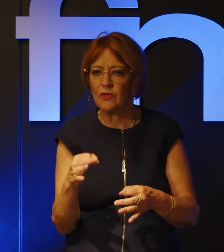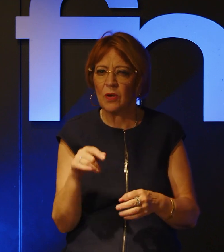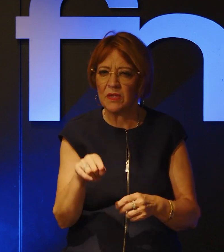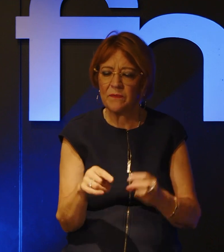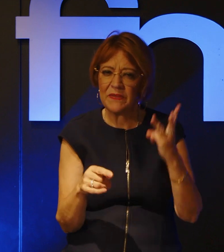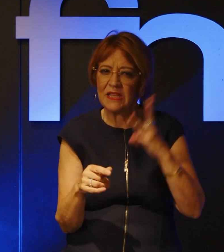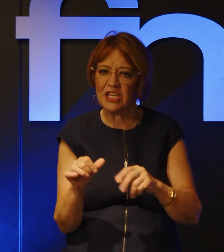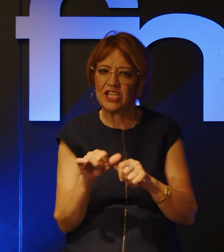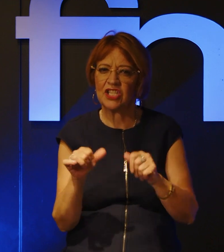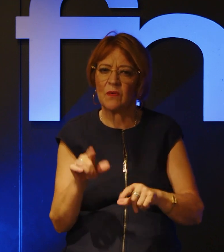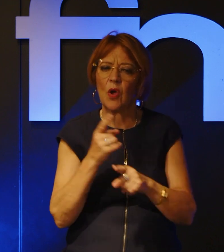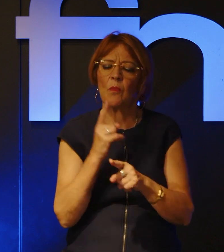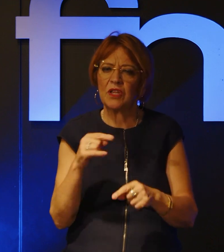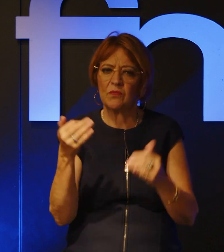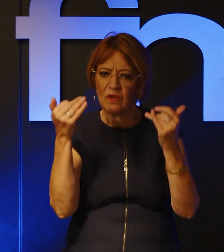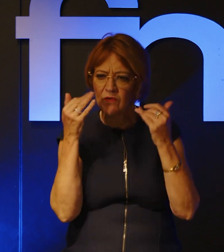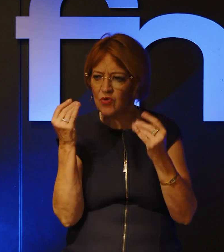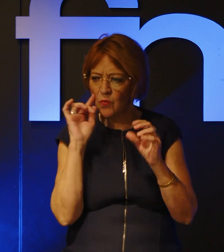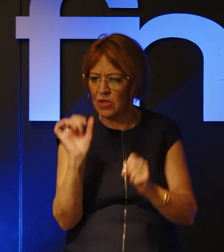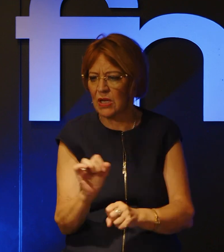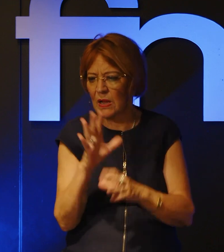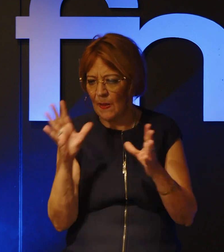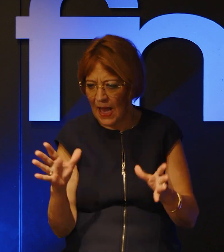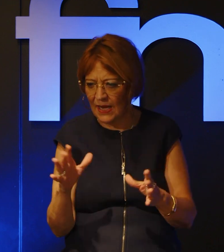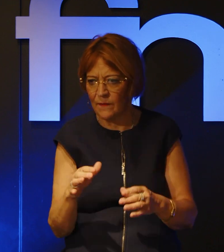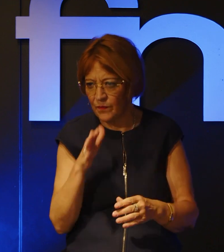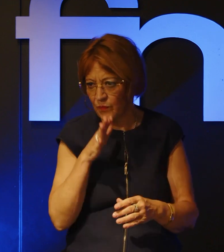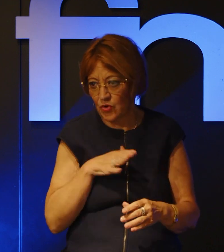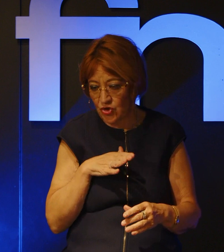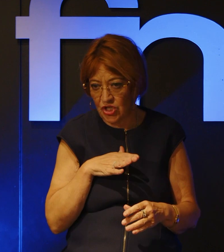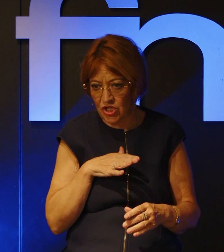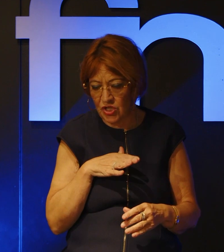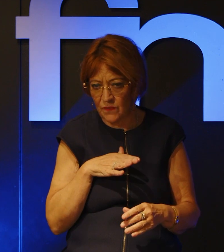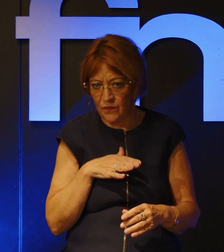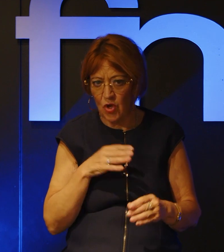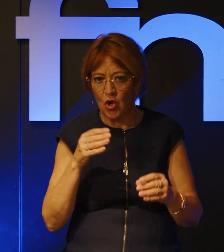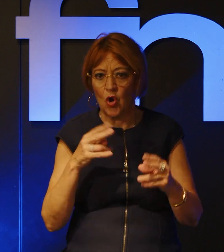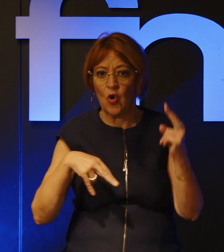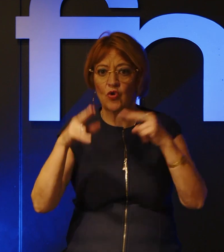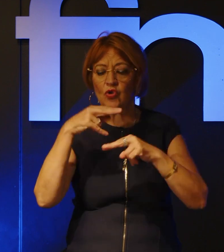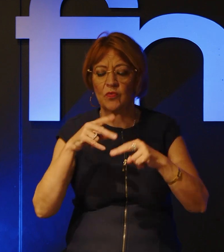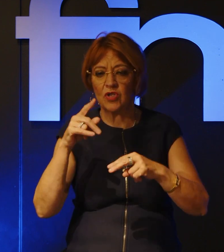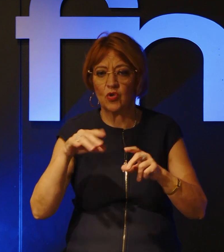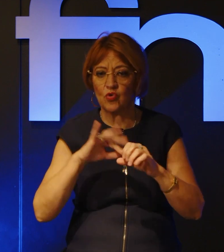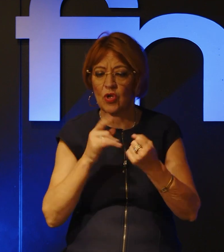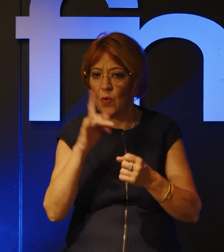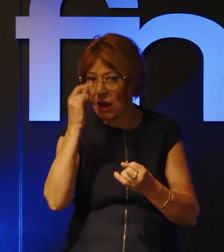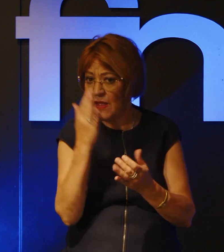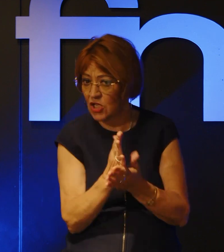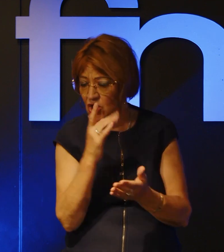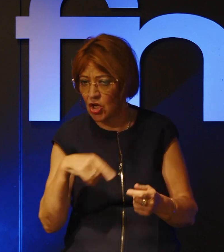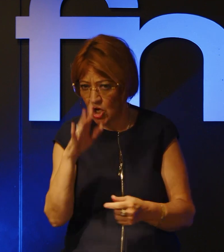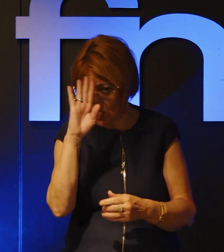estes três sistemas também porque temos informação muito clara que nos diz o construcionismo social já não é só uma ideia não é nós sabemos